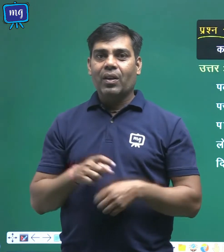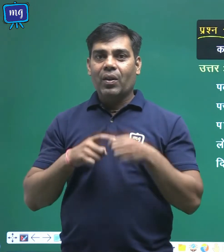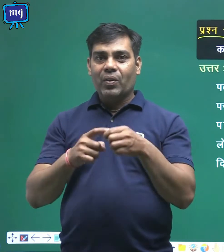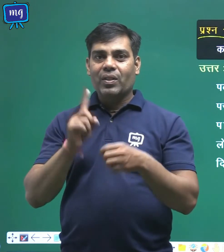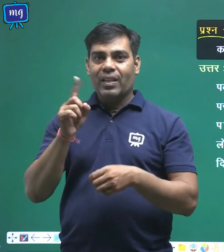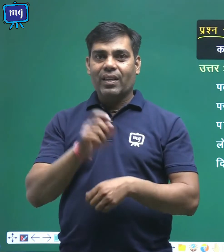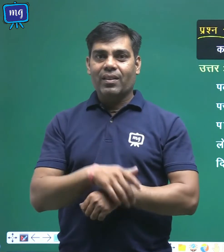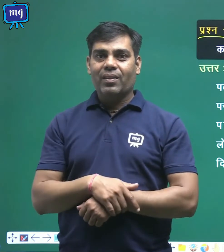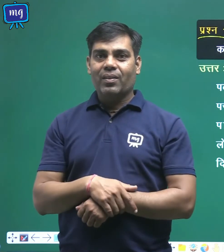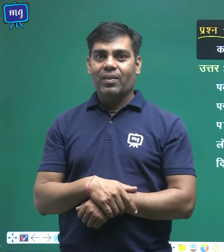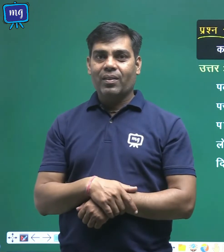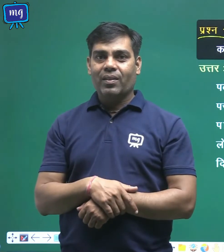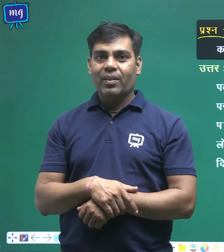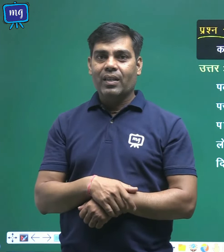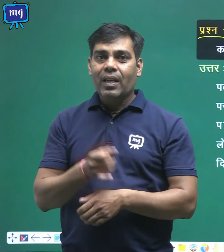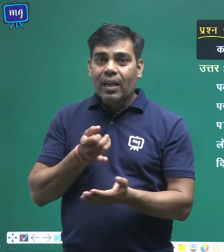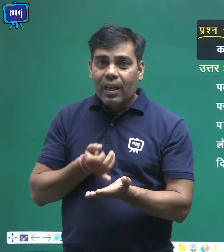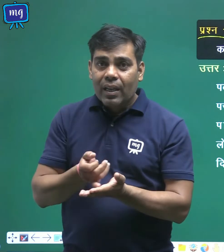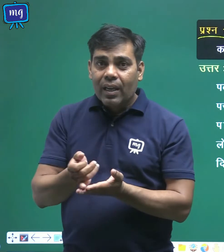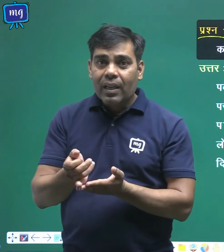1, खेत के मालिक ने